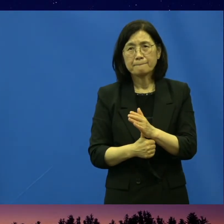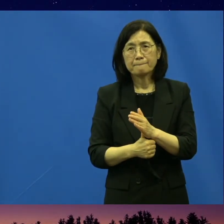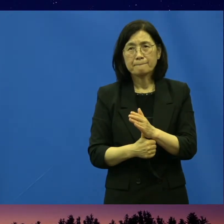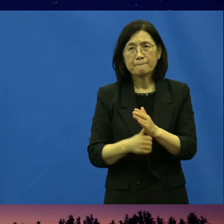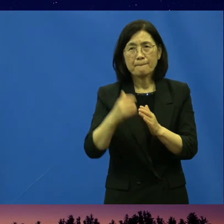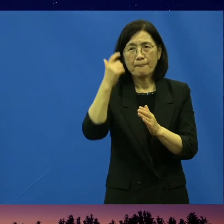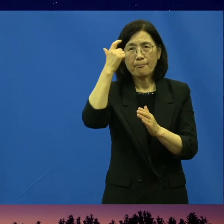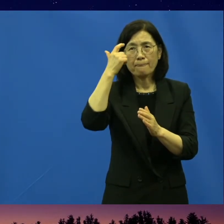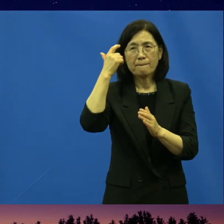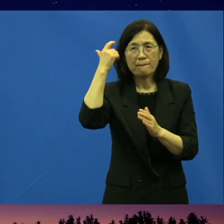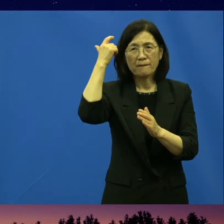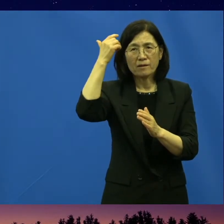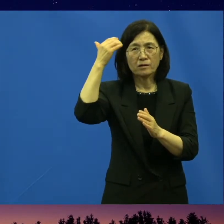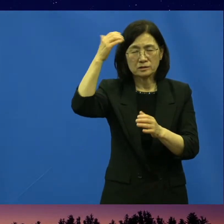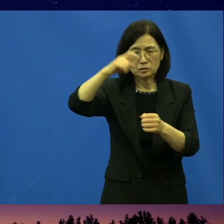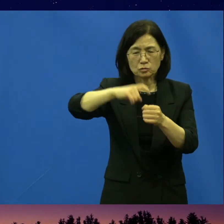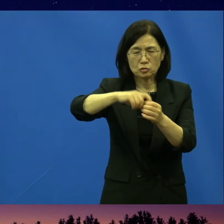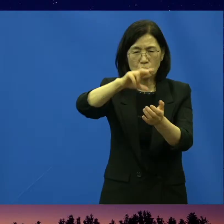많아요.